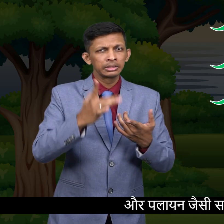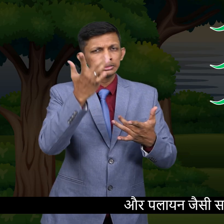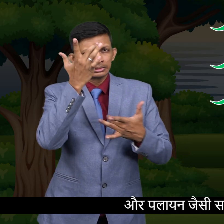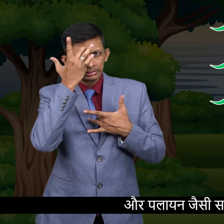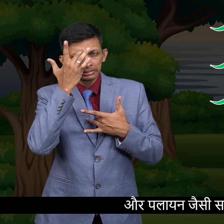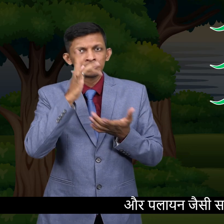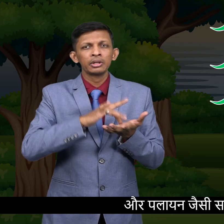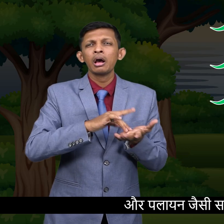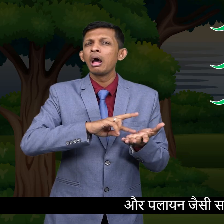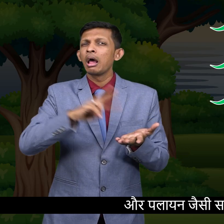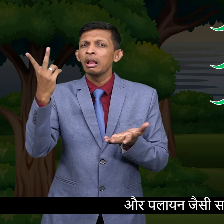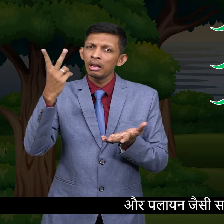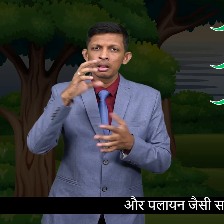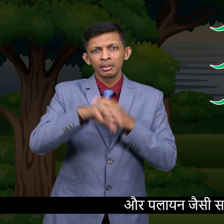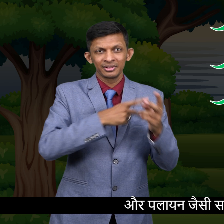करना पड़ता है।